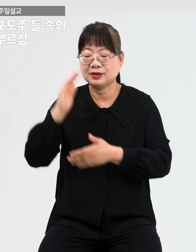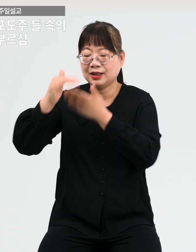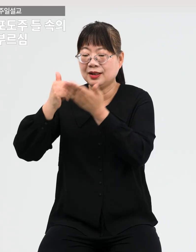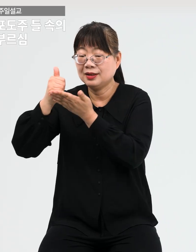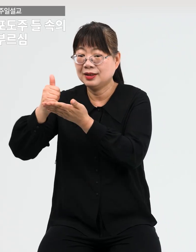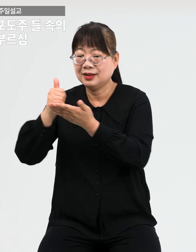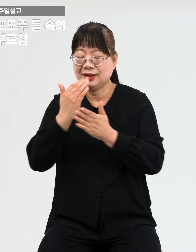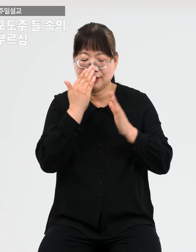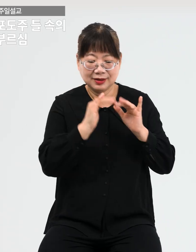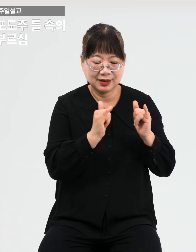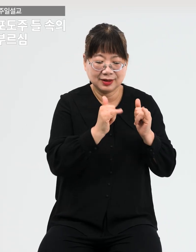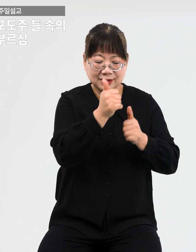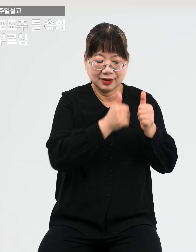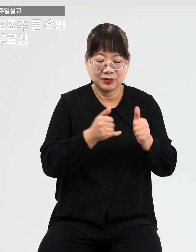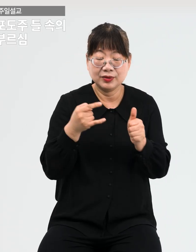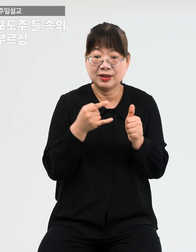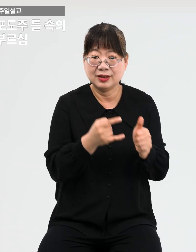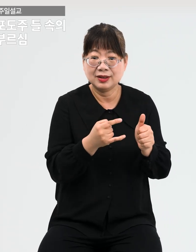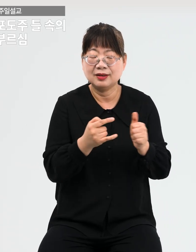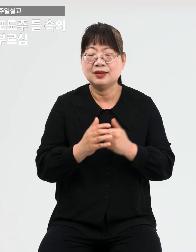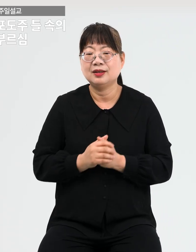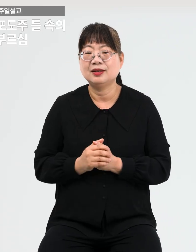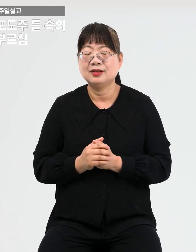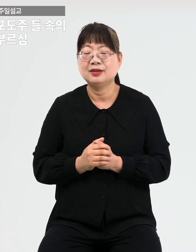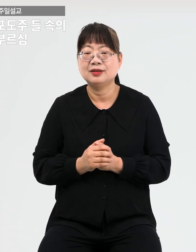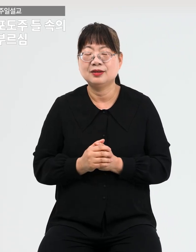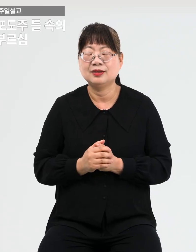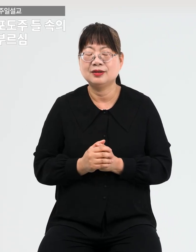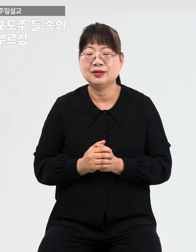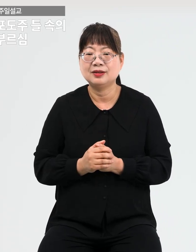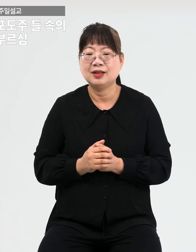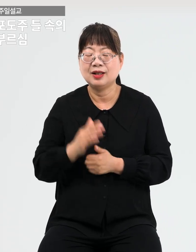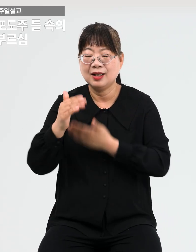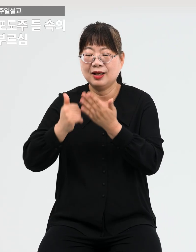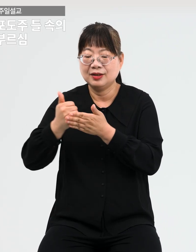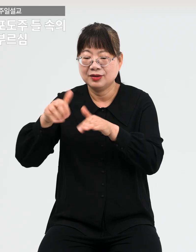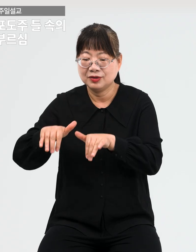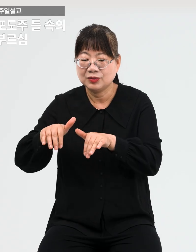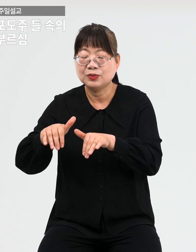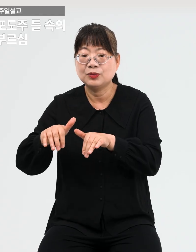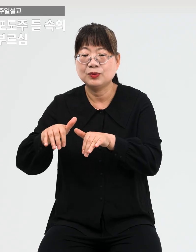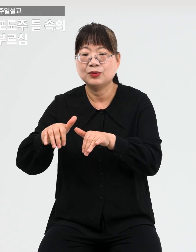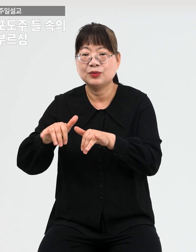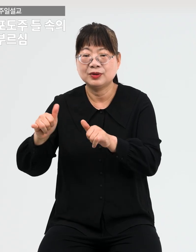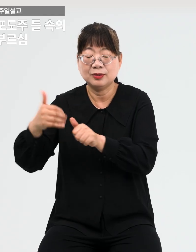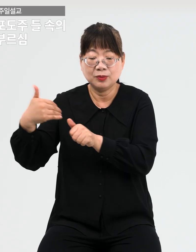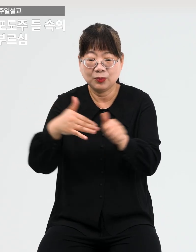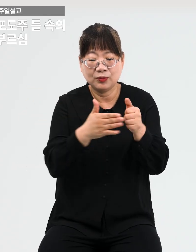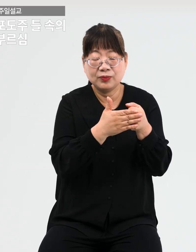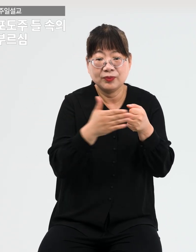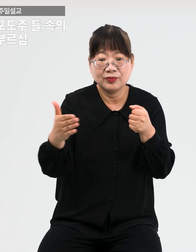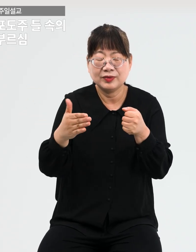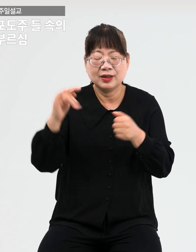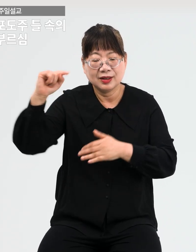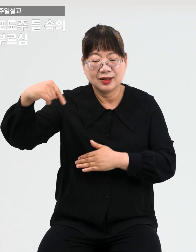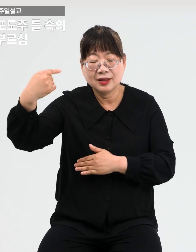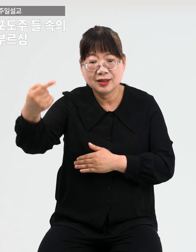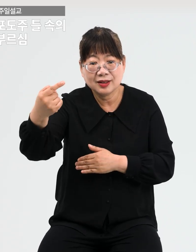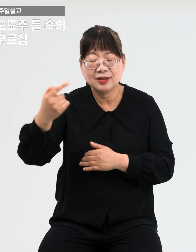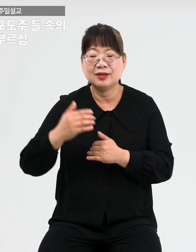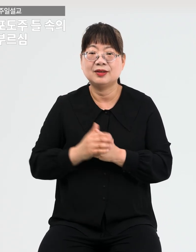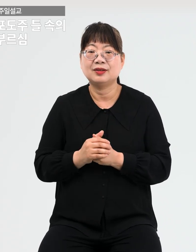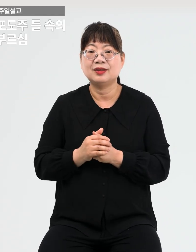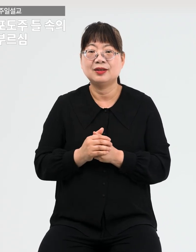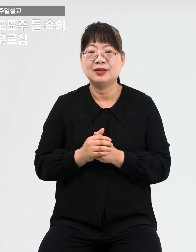여호와께서 이스라엘 자손에게 한 선지자를 보내시니. 그 다음에는